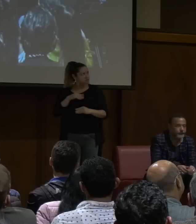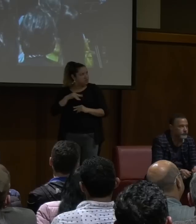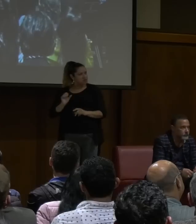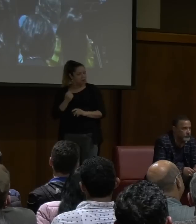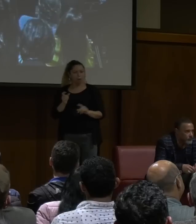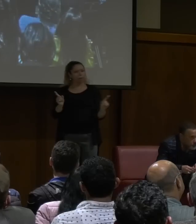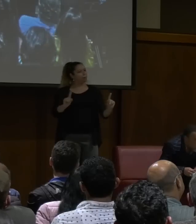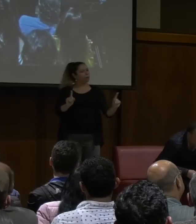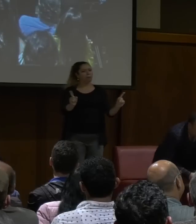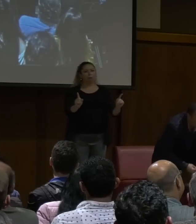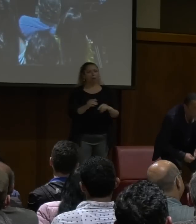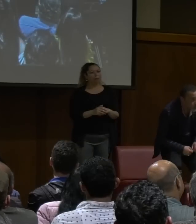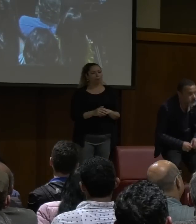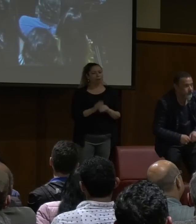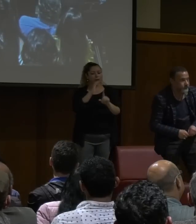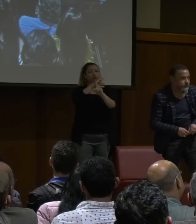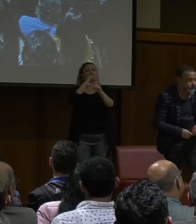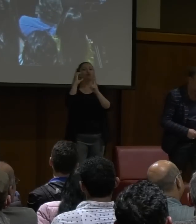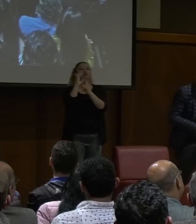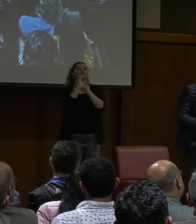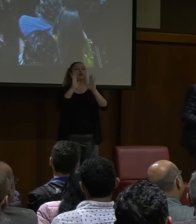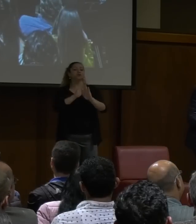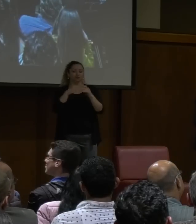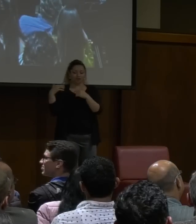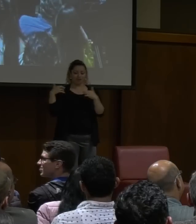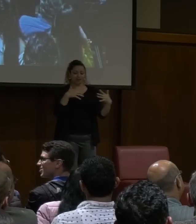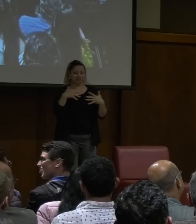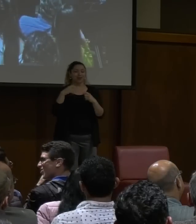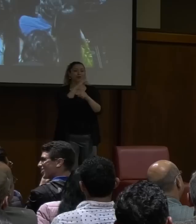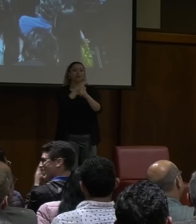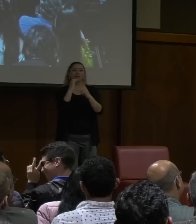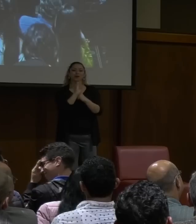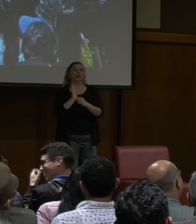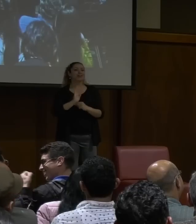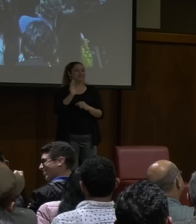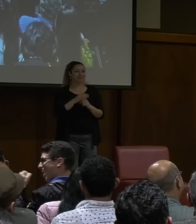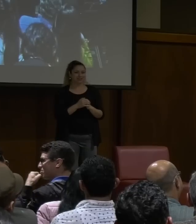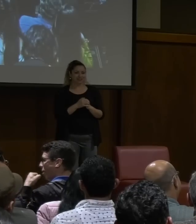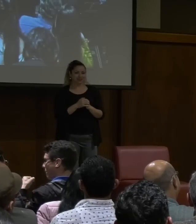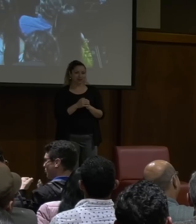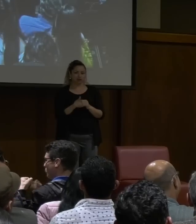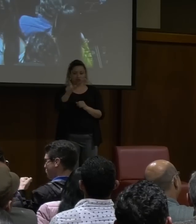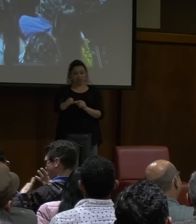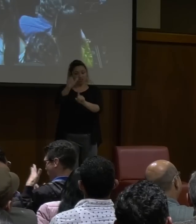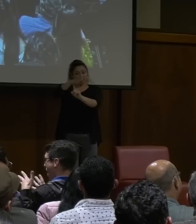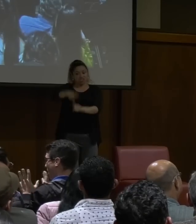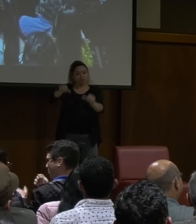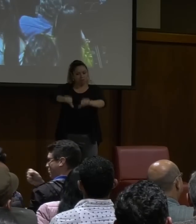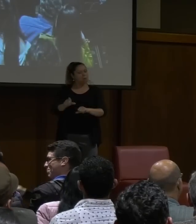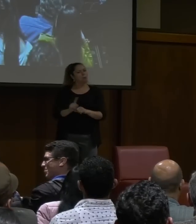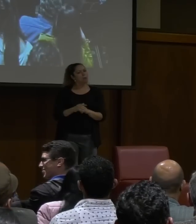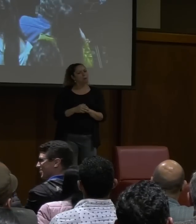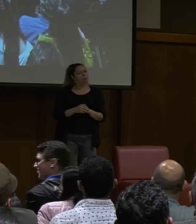que pertenecemos a una cultura como es la vallenata, a que se haga ochas y panochas con Rafael Escalona. Bueno, no tiene sentido. Vamos